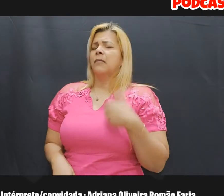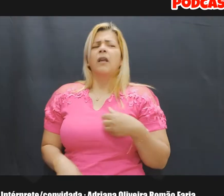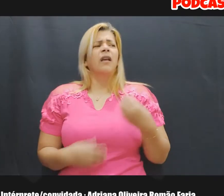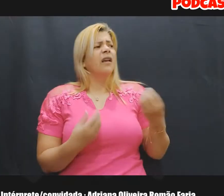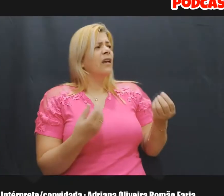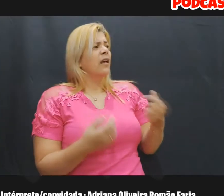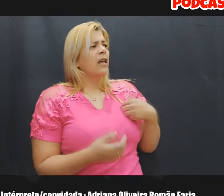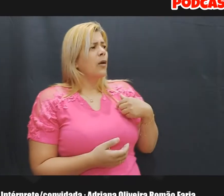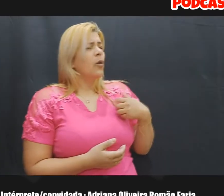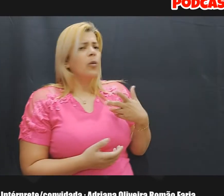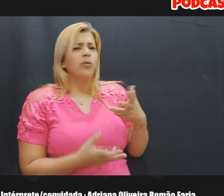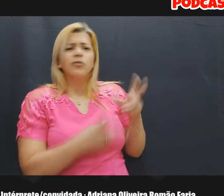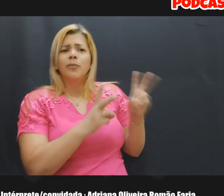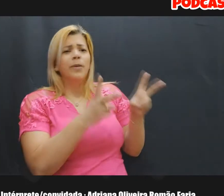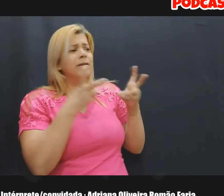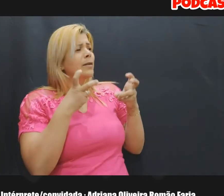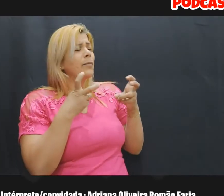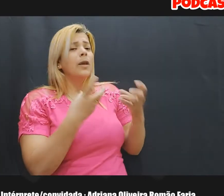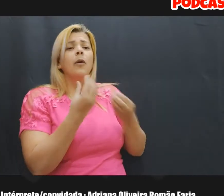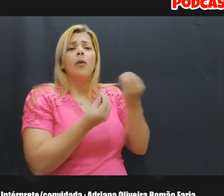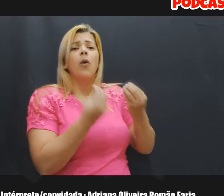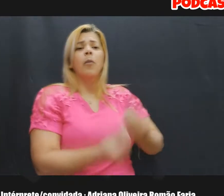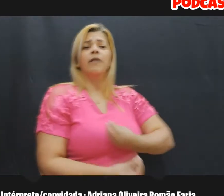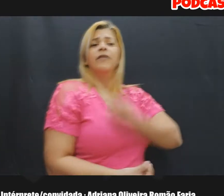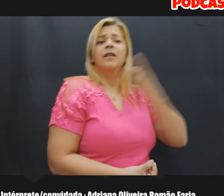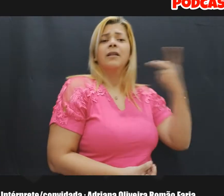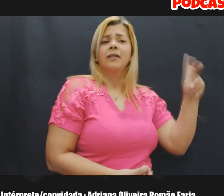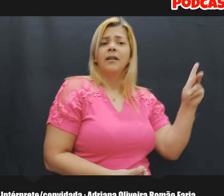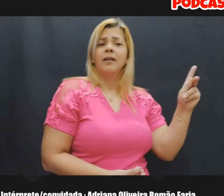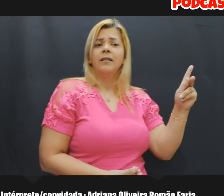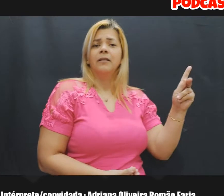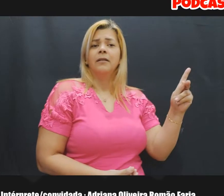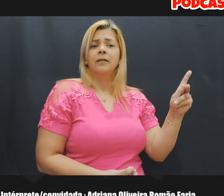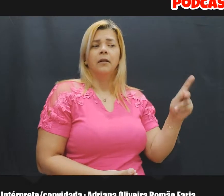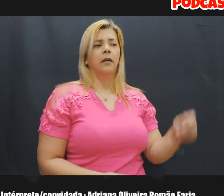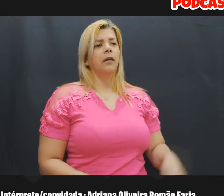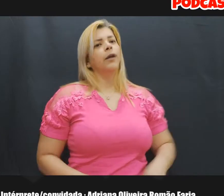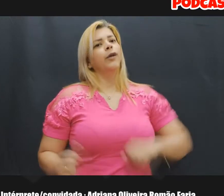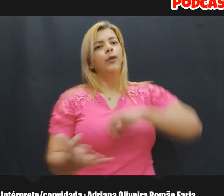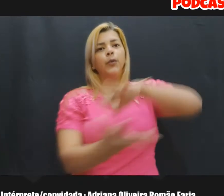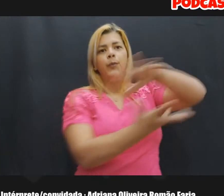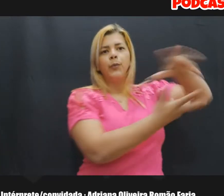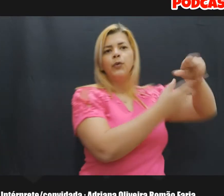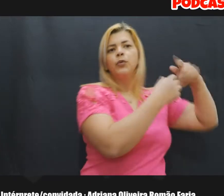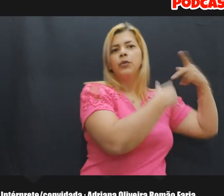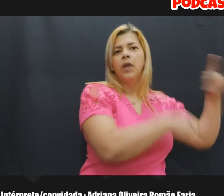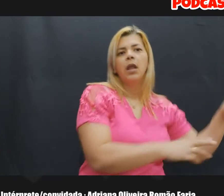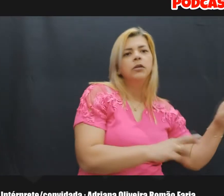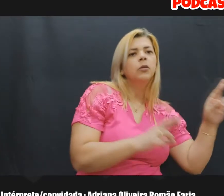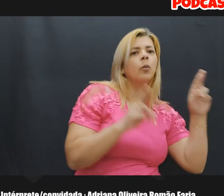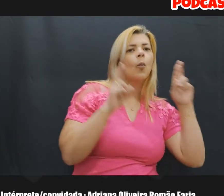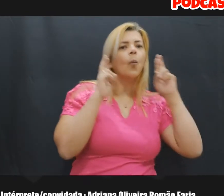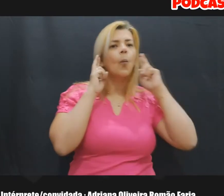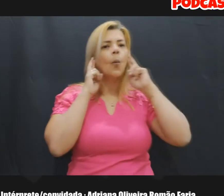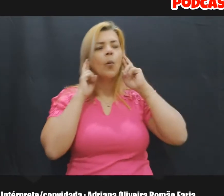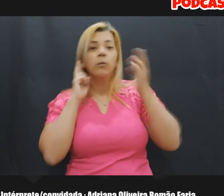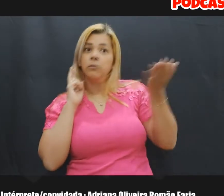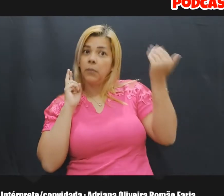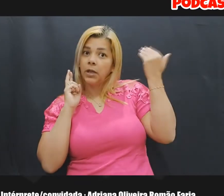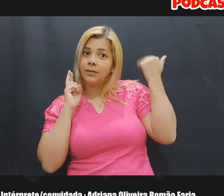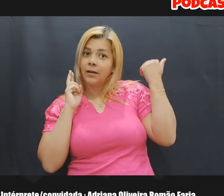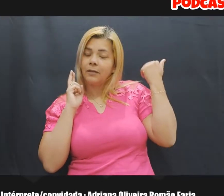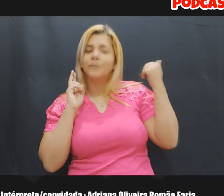que era a vida deles. E eles vivem no mundo do silêncio. Então, quando eles têm